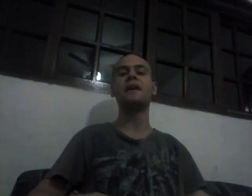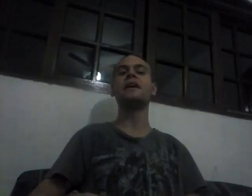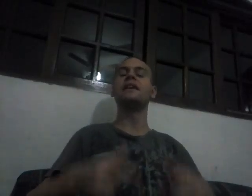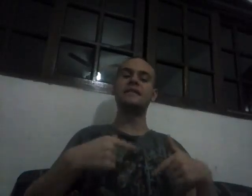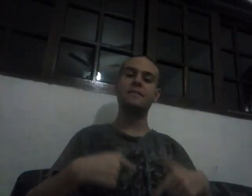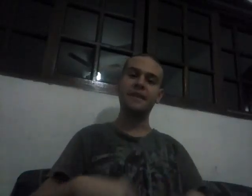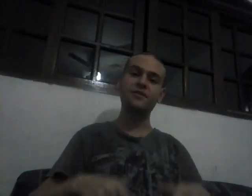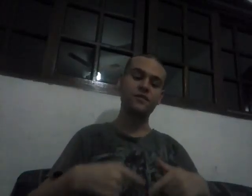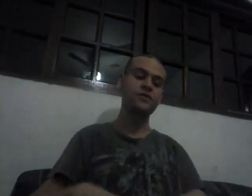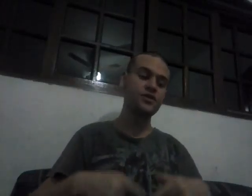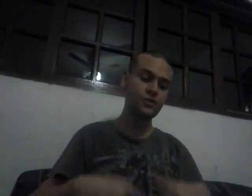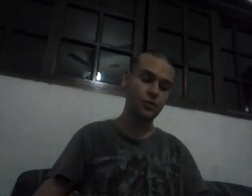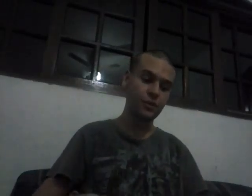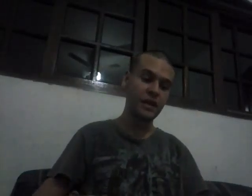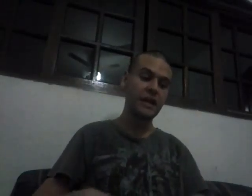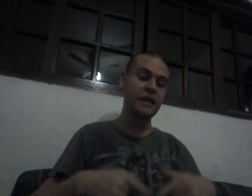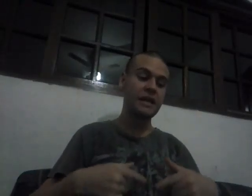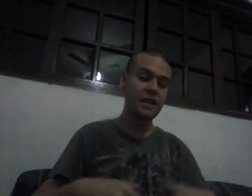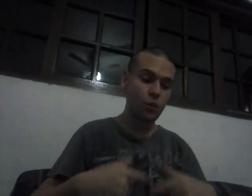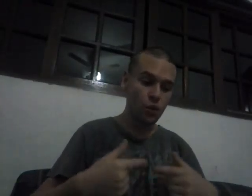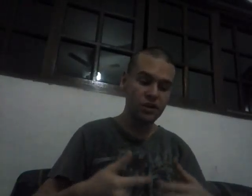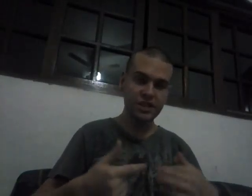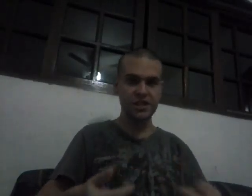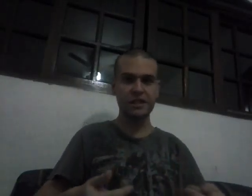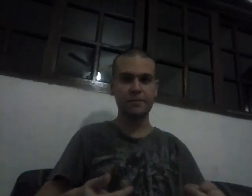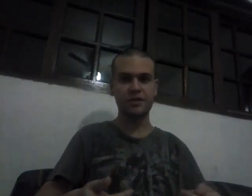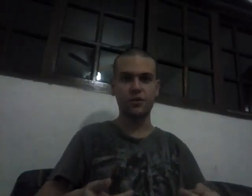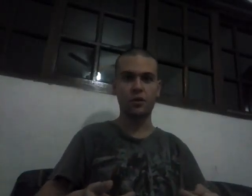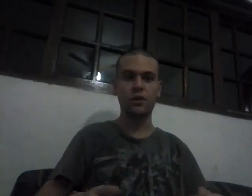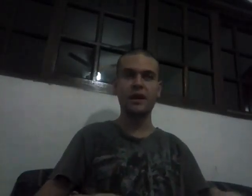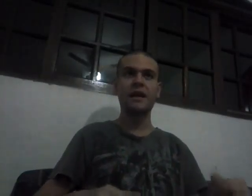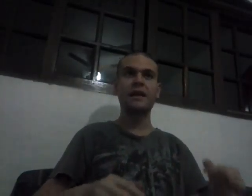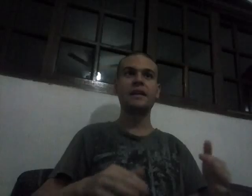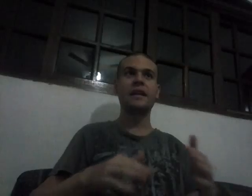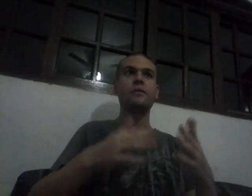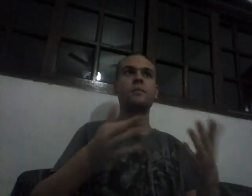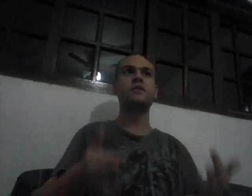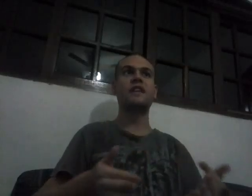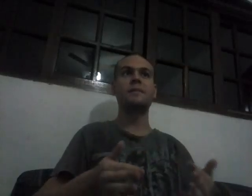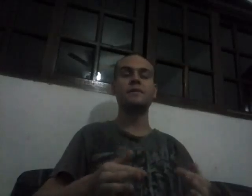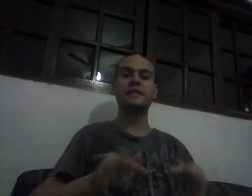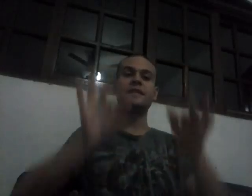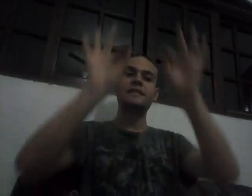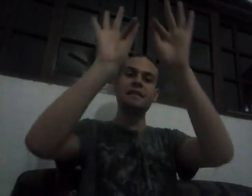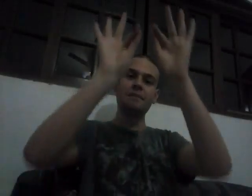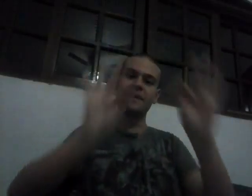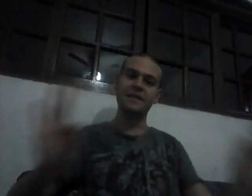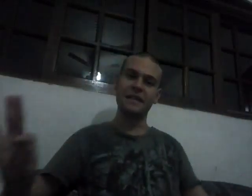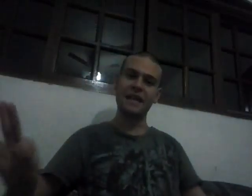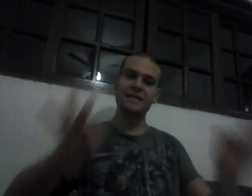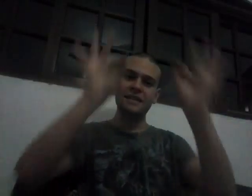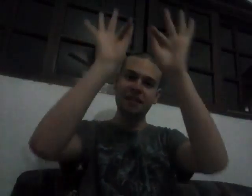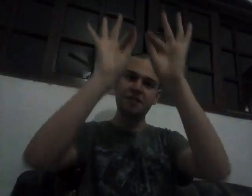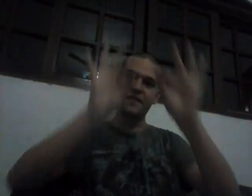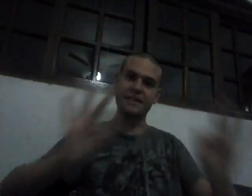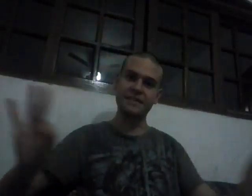Esse método funcionou. Então, hoje em dia, pessoal, que nem como eu posso falar para vocês, simples, é assim que a faz.